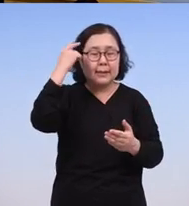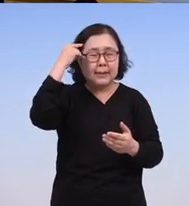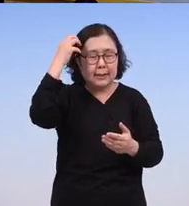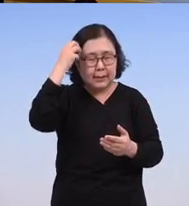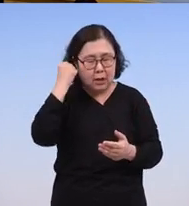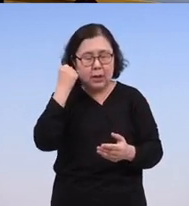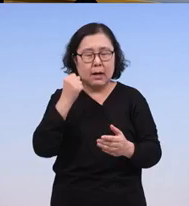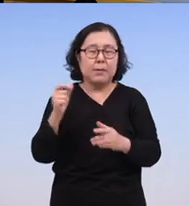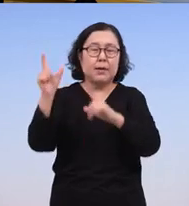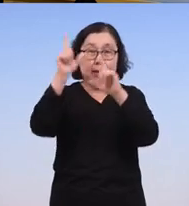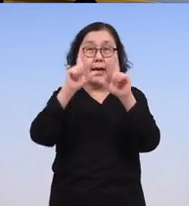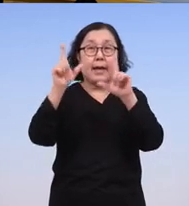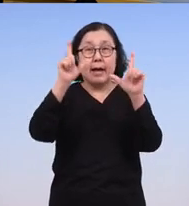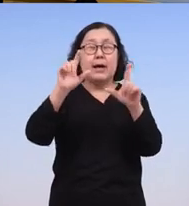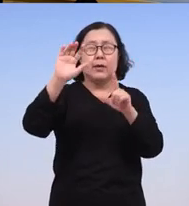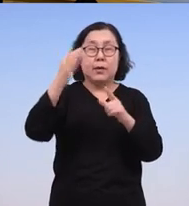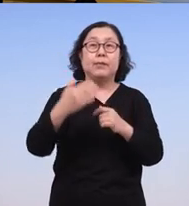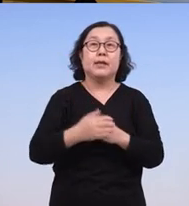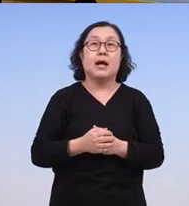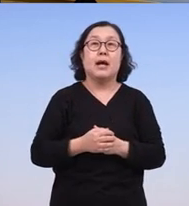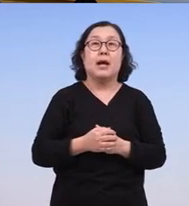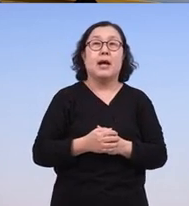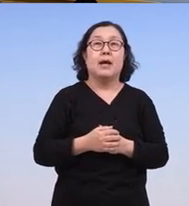이 세상에서의 할 일을 기억하면서.